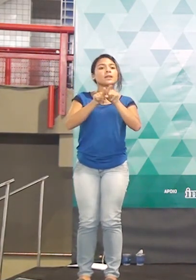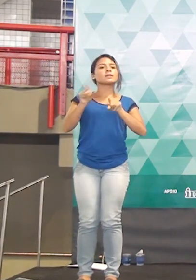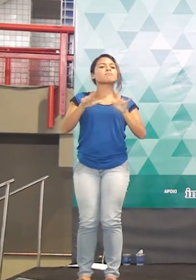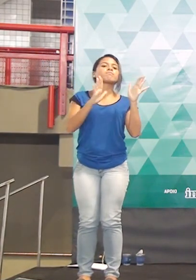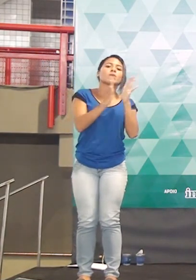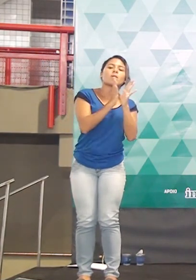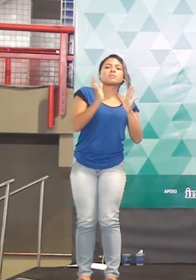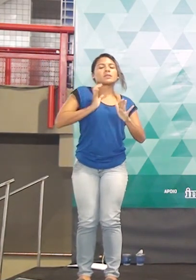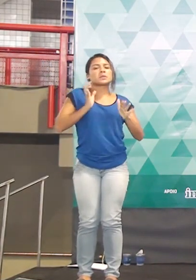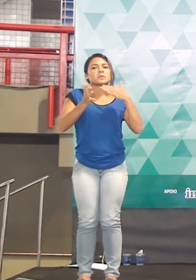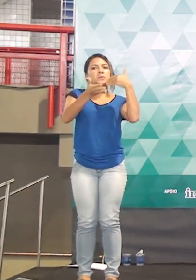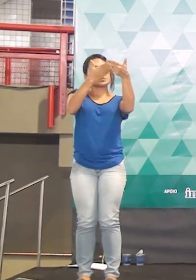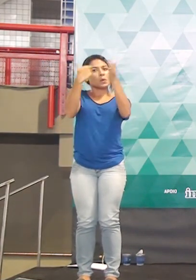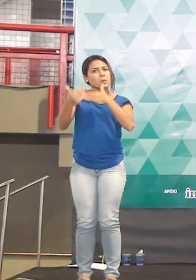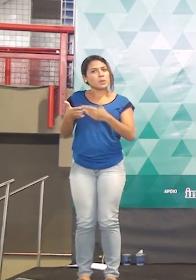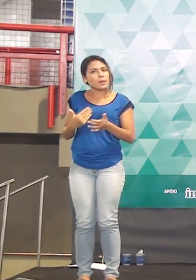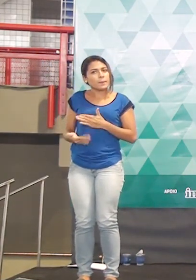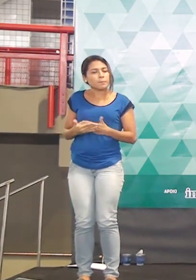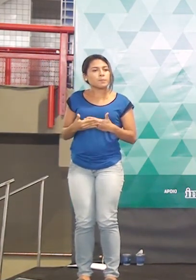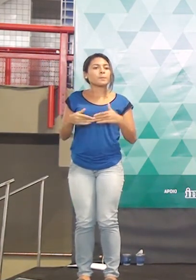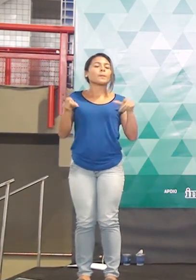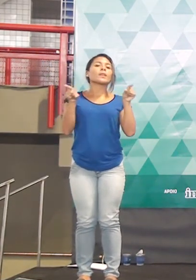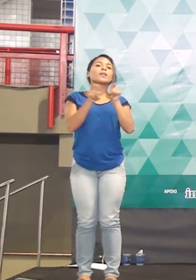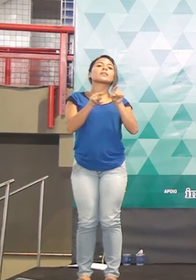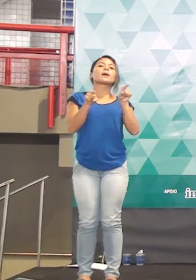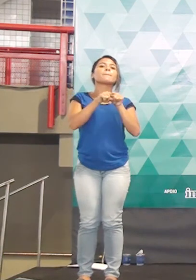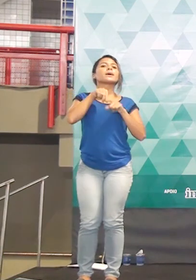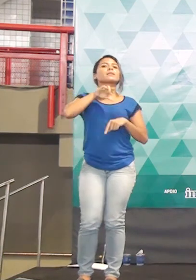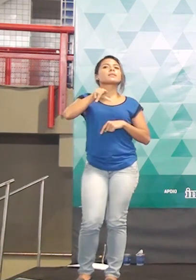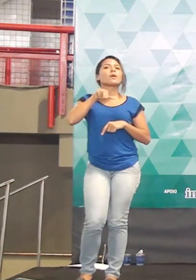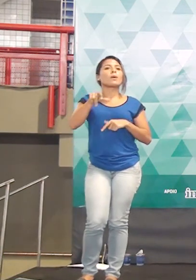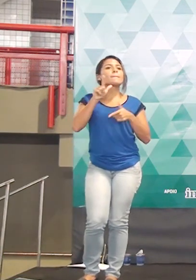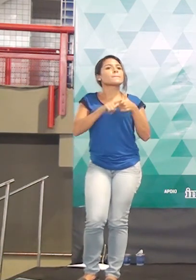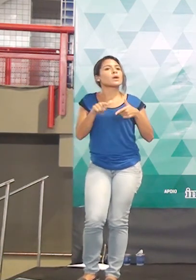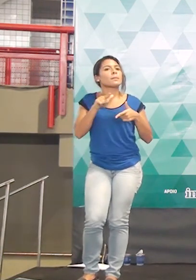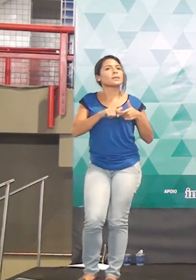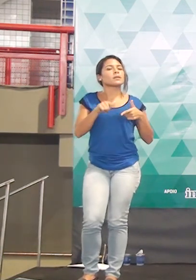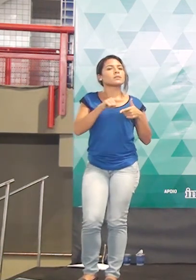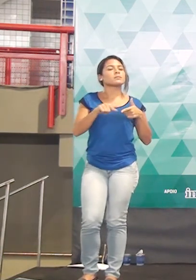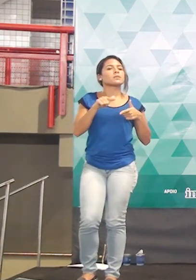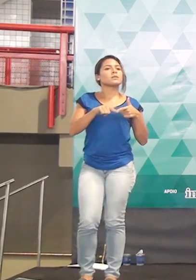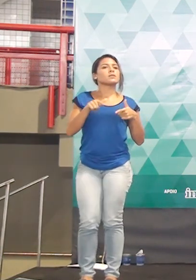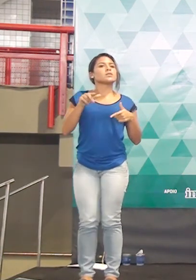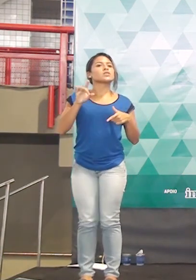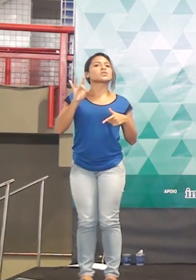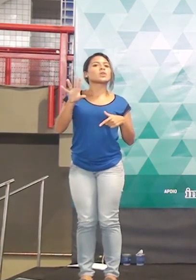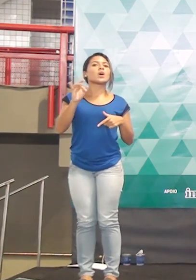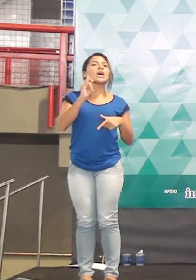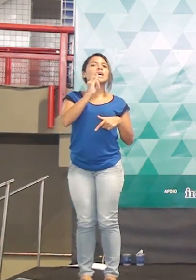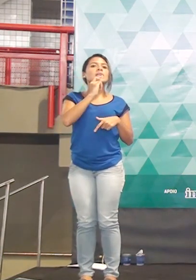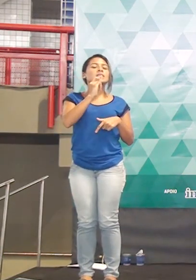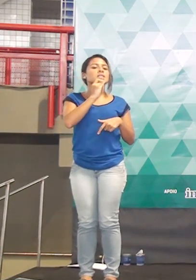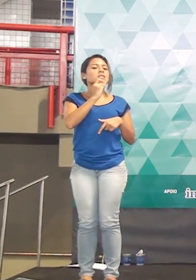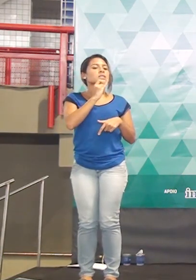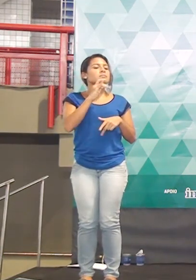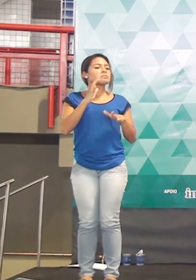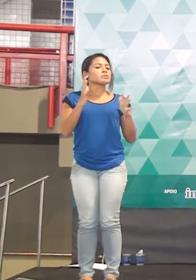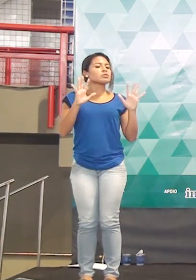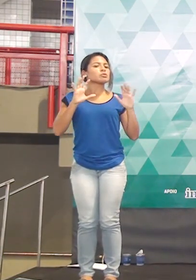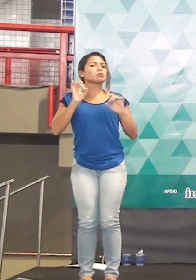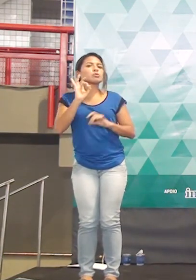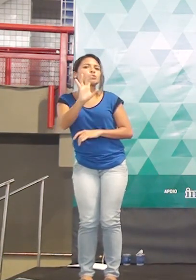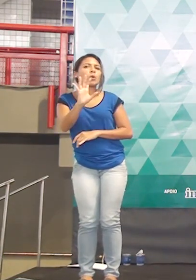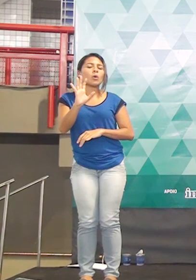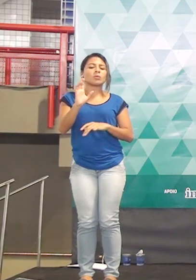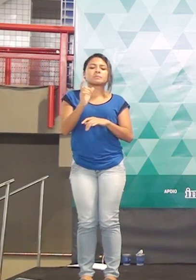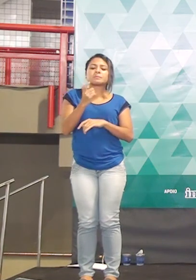sociais e é um problema que não é especificamente do ano em curso. É um problema que